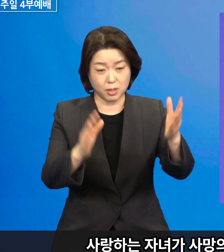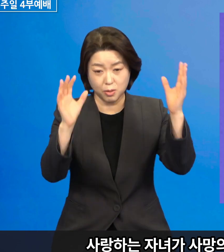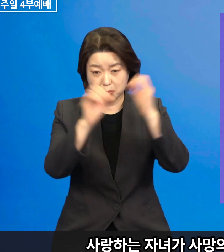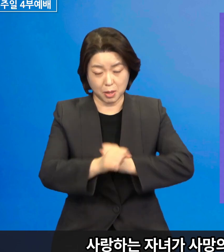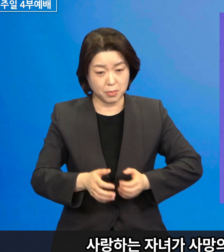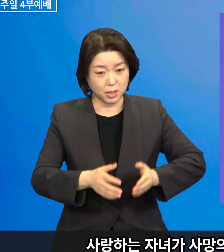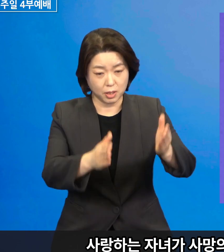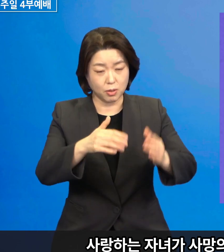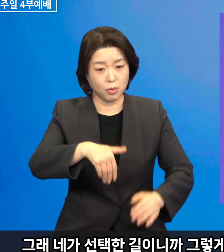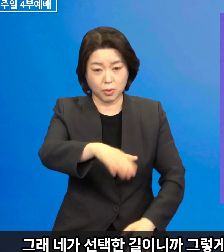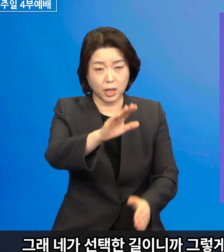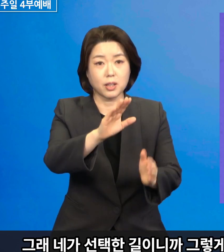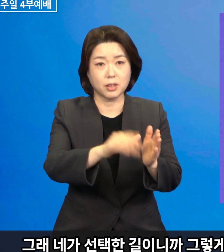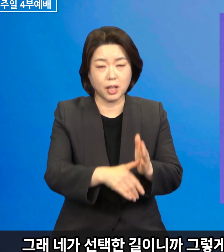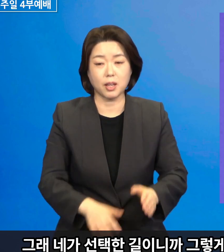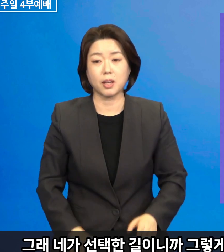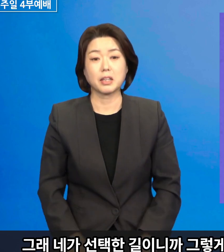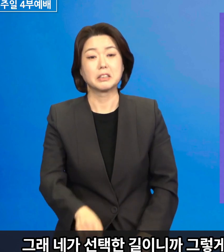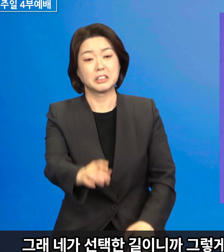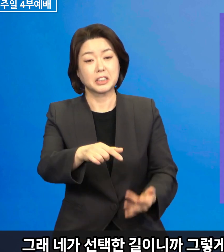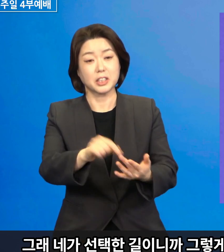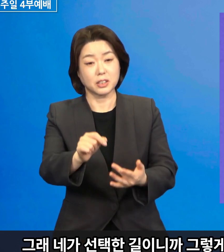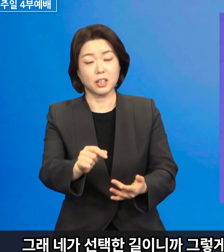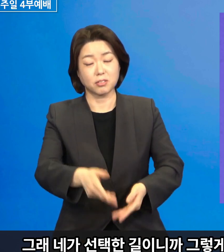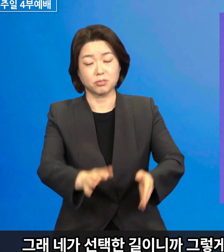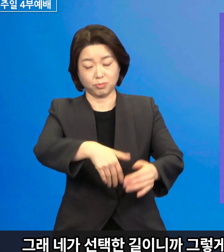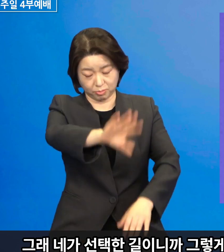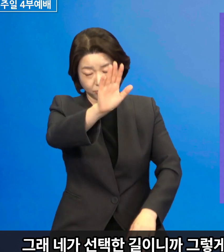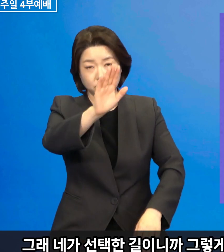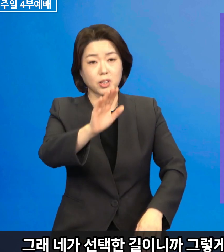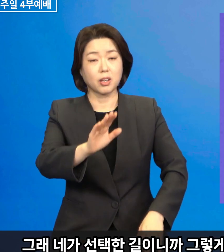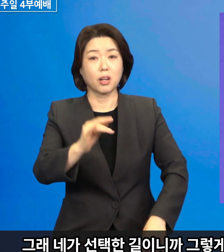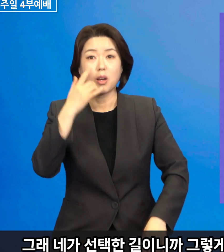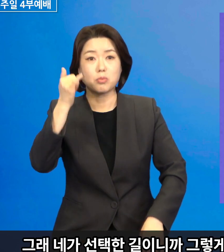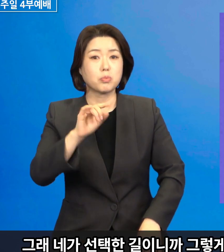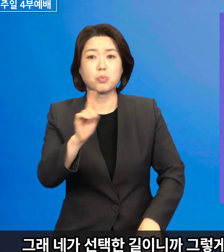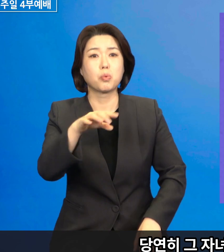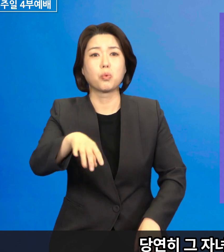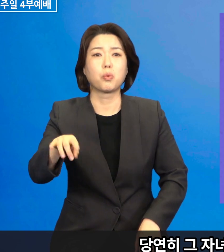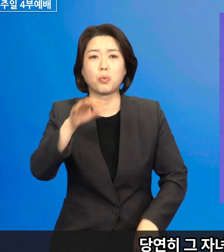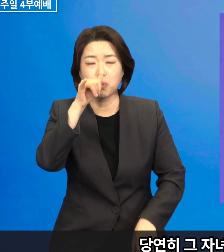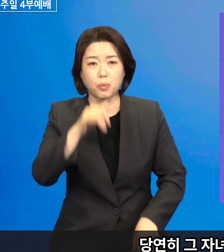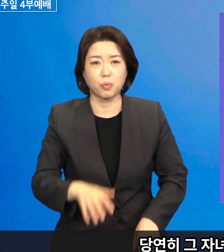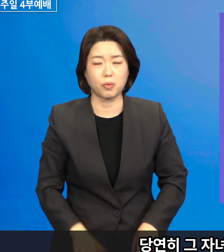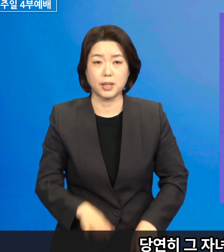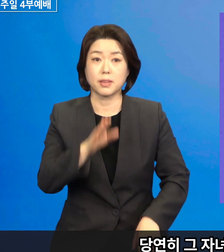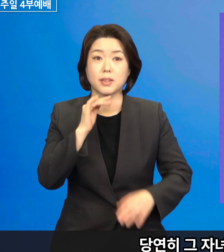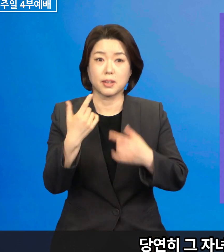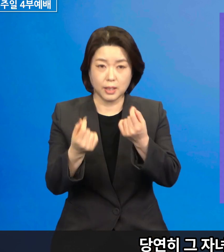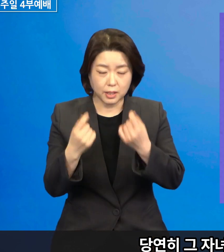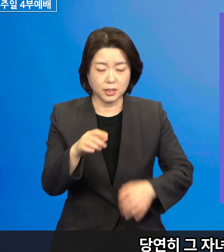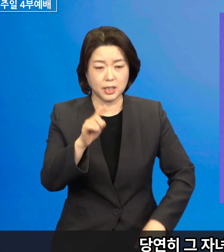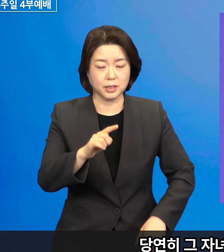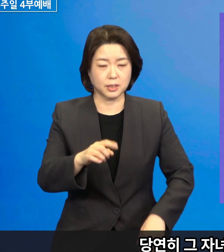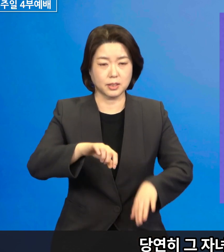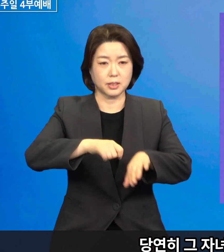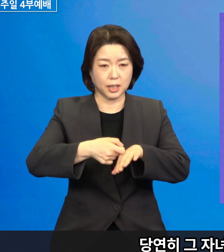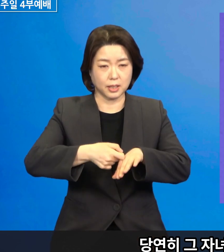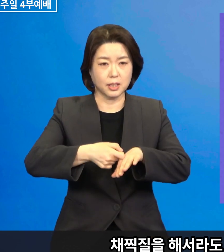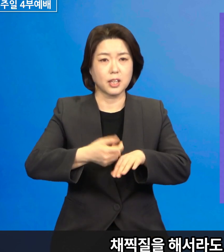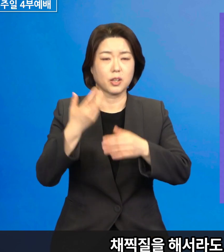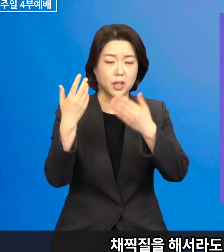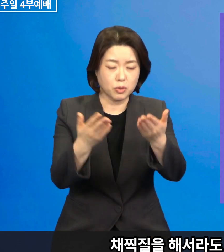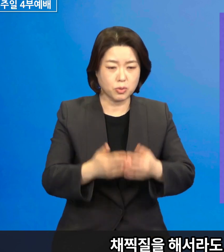길로 가는데 그래 네가 선택한 길이니까 그렇게 가라 할 부모가 어디에 있겠습니까? 당연히 그 자녀를